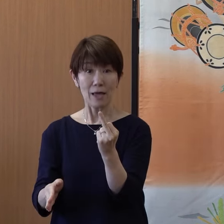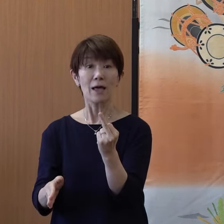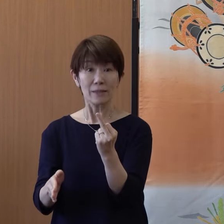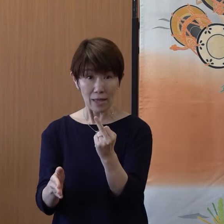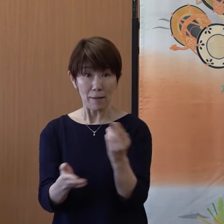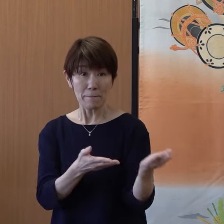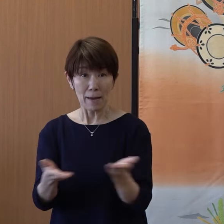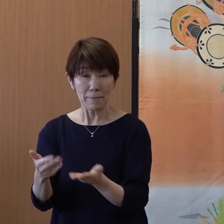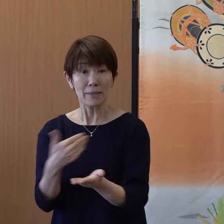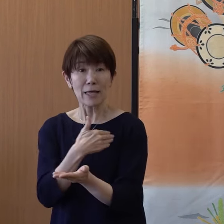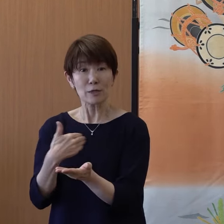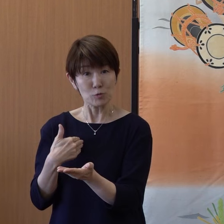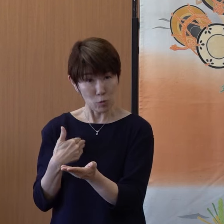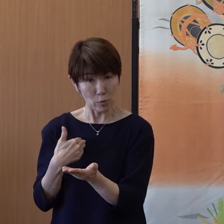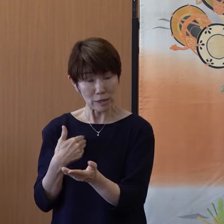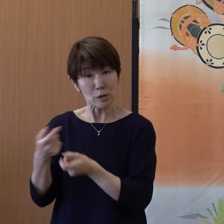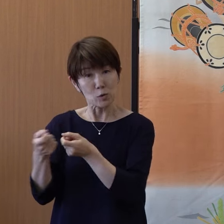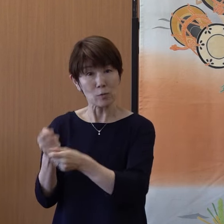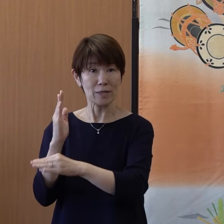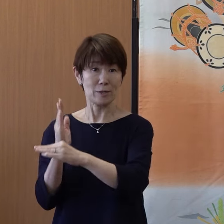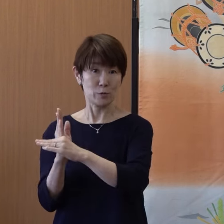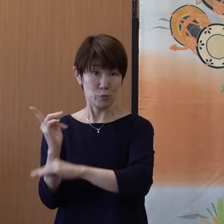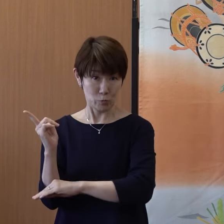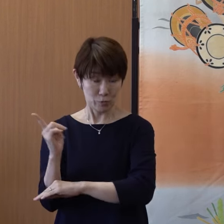受け入れできるよう調整をしております。